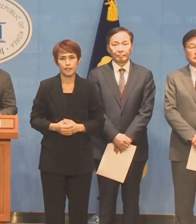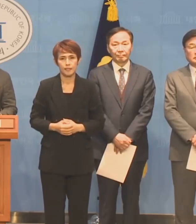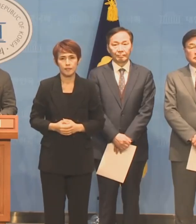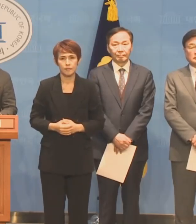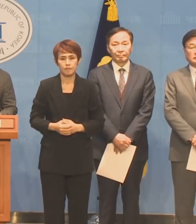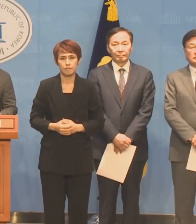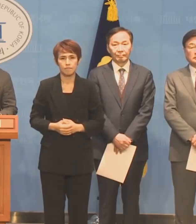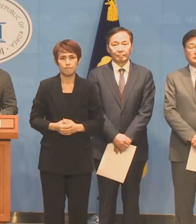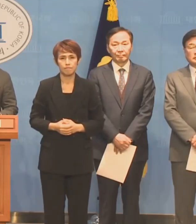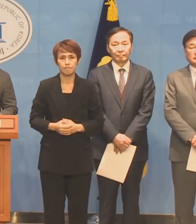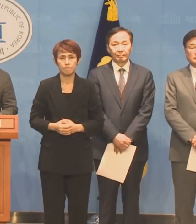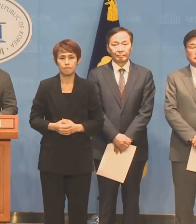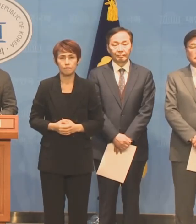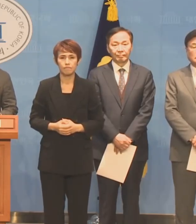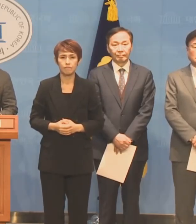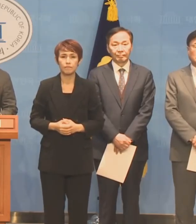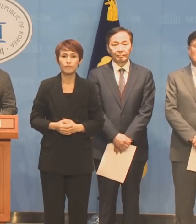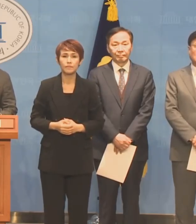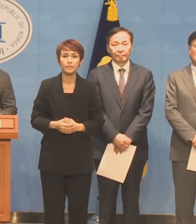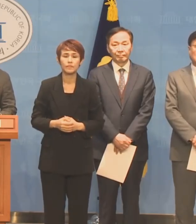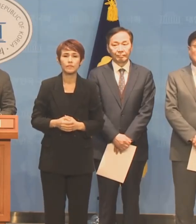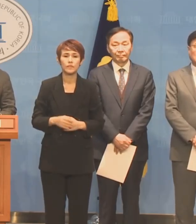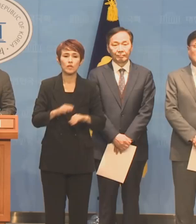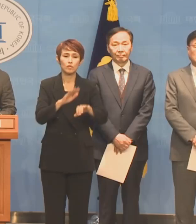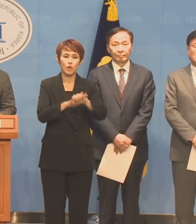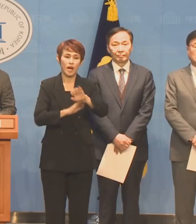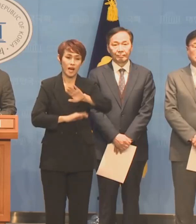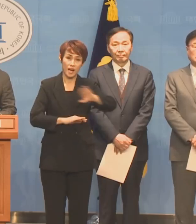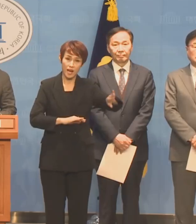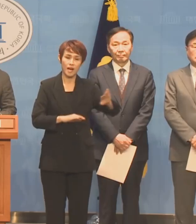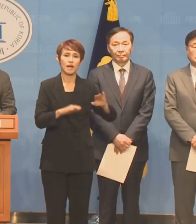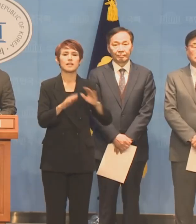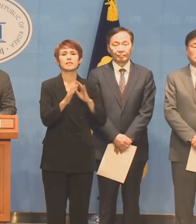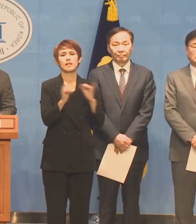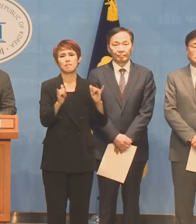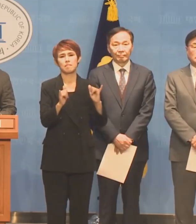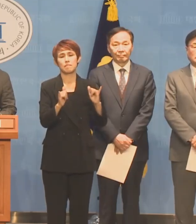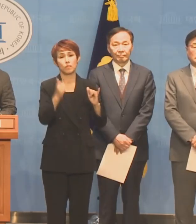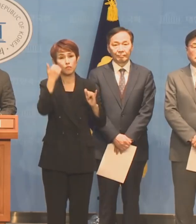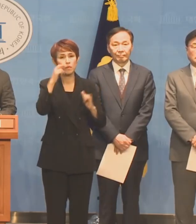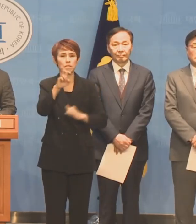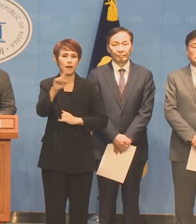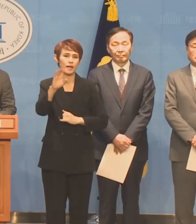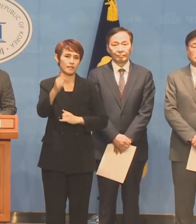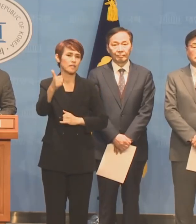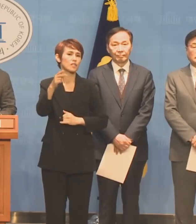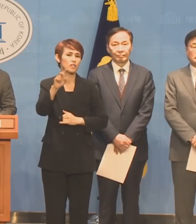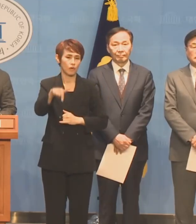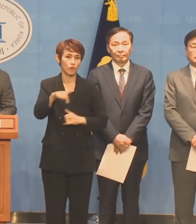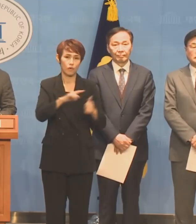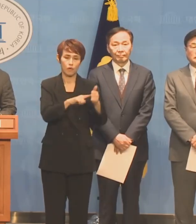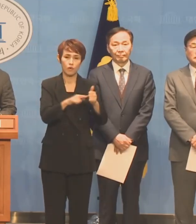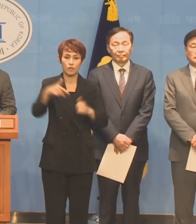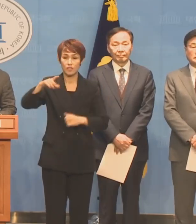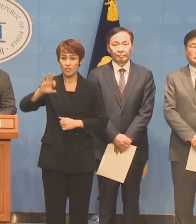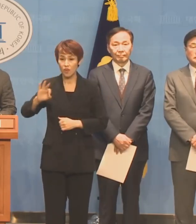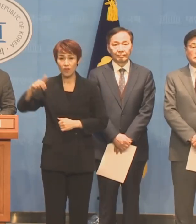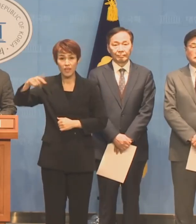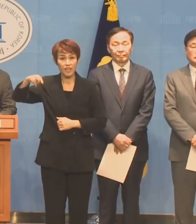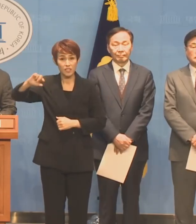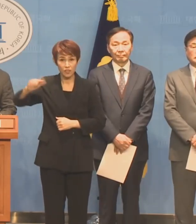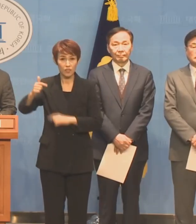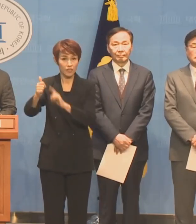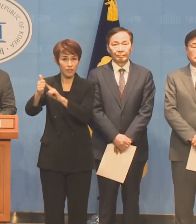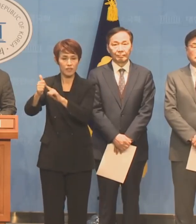가히 대표적이고도 노골적인 좌익 진보 이념 편향 판사입니다. 또한 정개선 후보자는